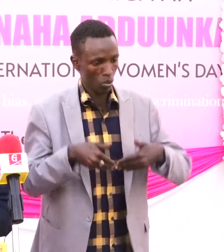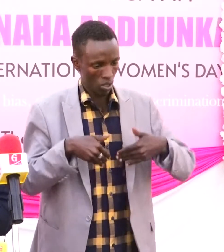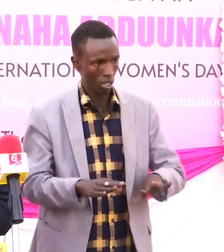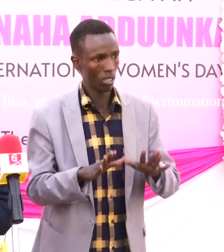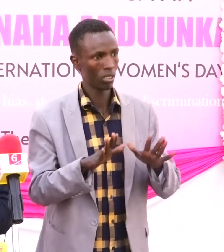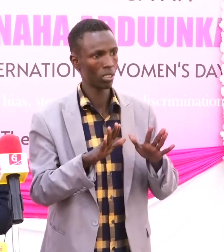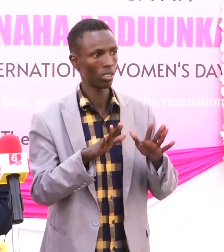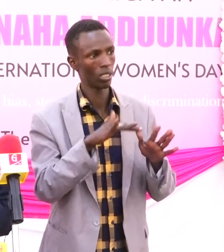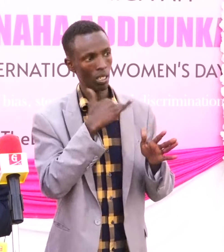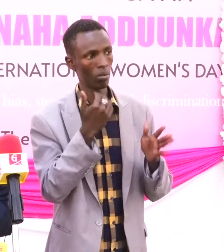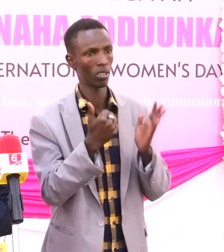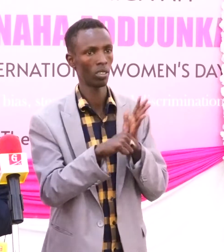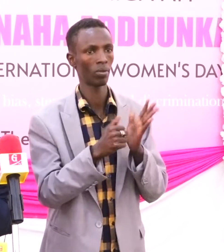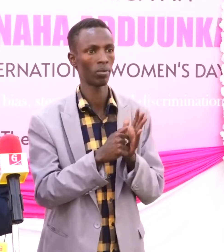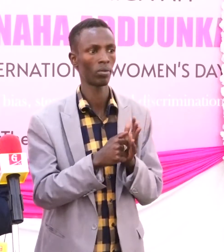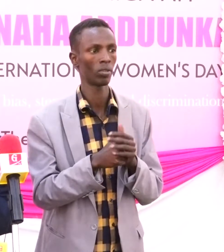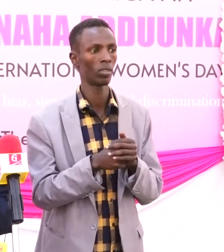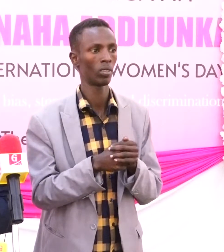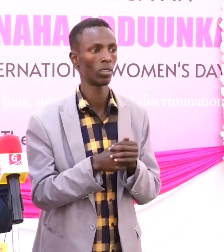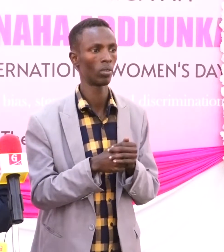haweenka jamhuuriyadda Soomaaliland